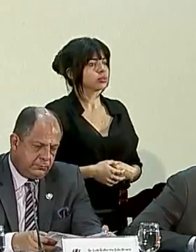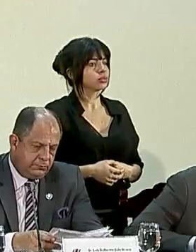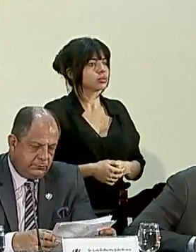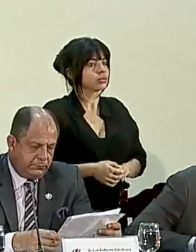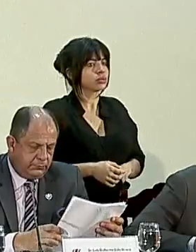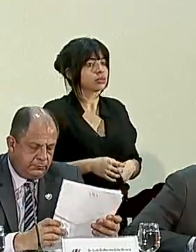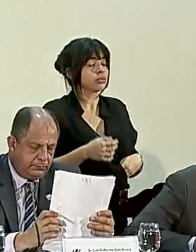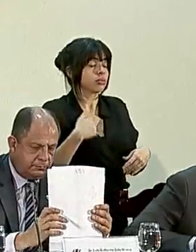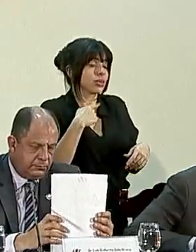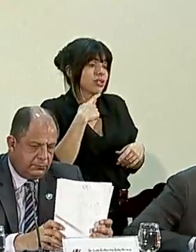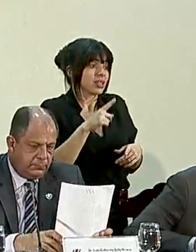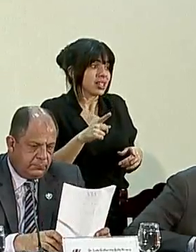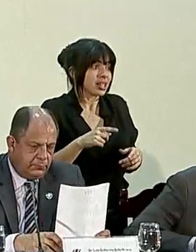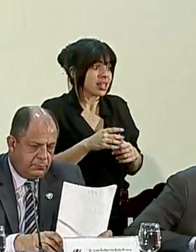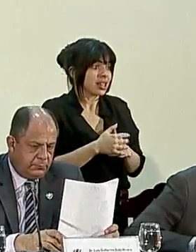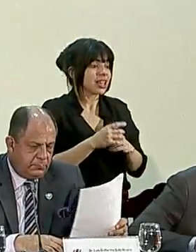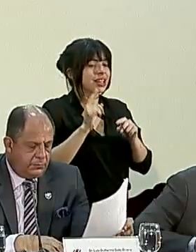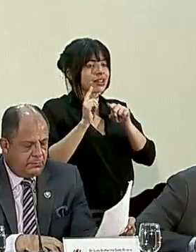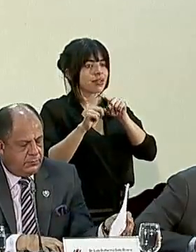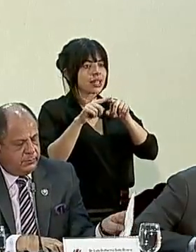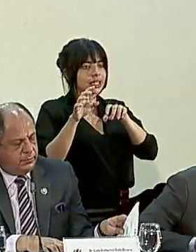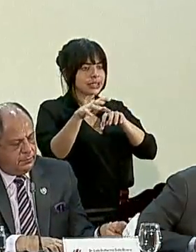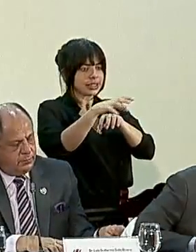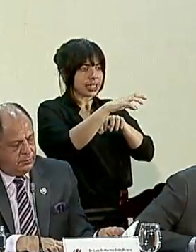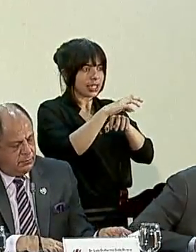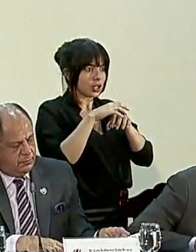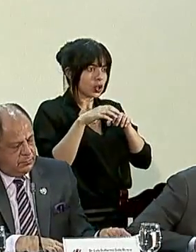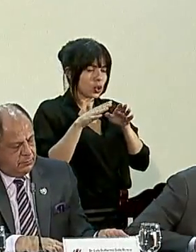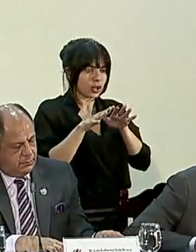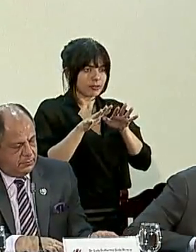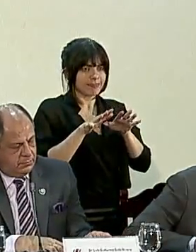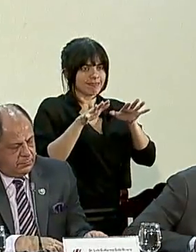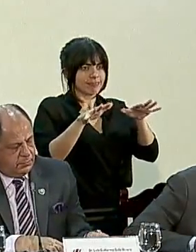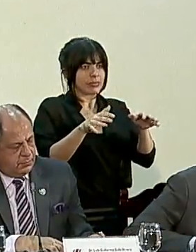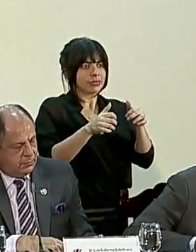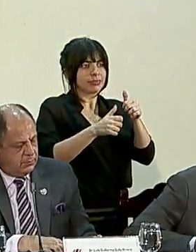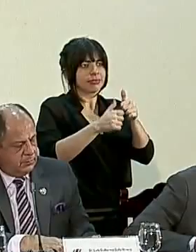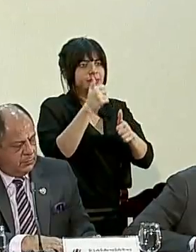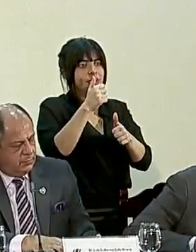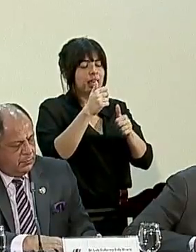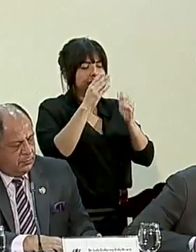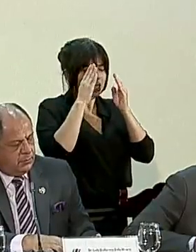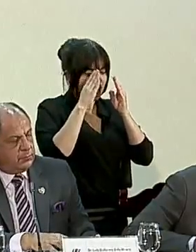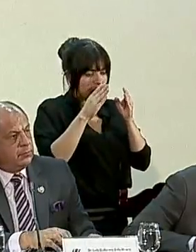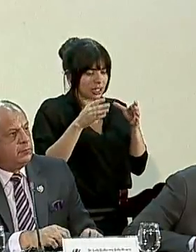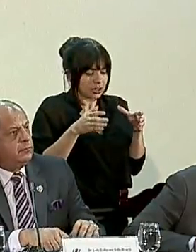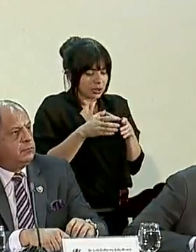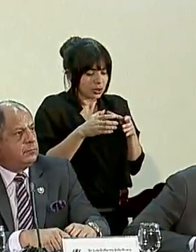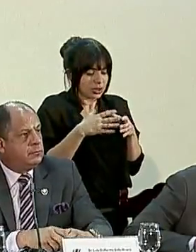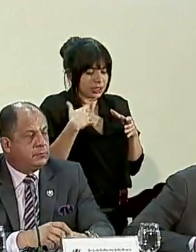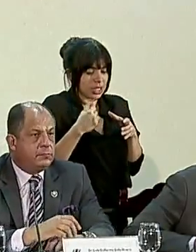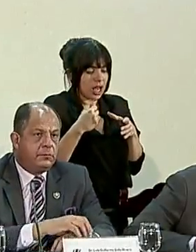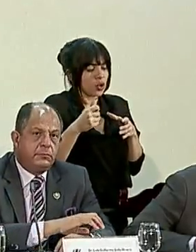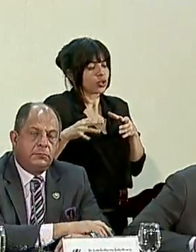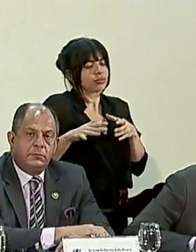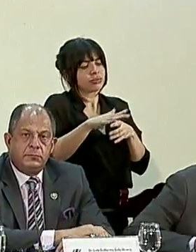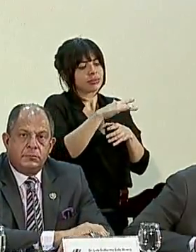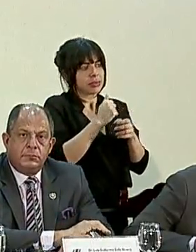me atrevo a decir, intersectorial, que trasciende inclusive los alcances del sector salud.